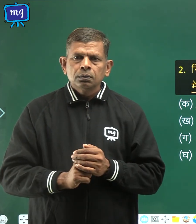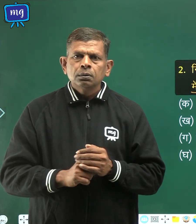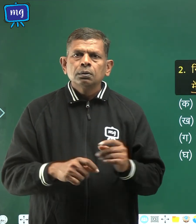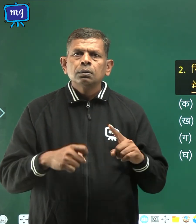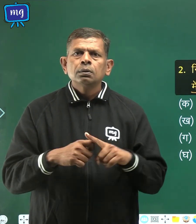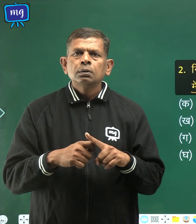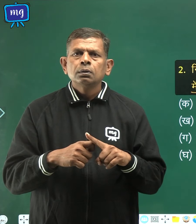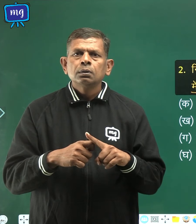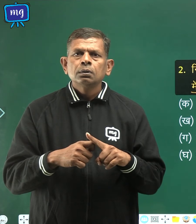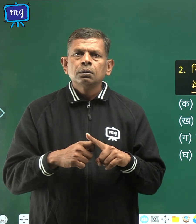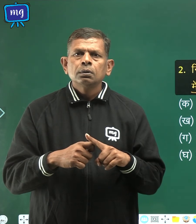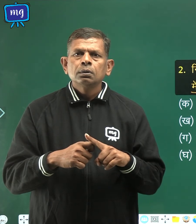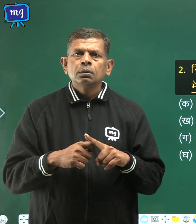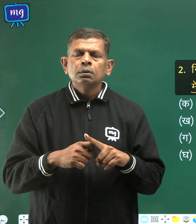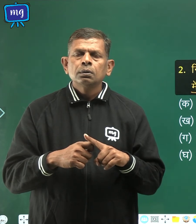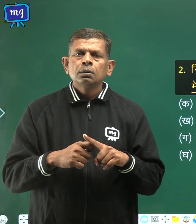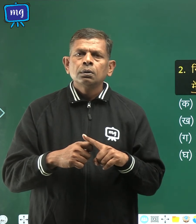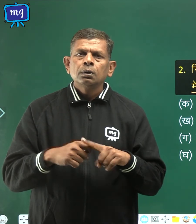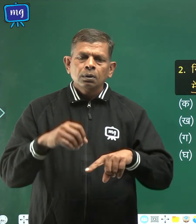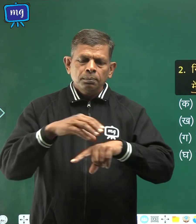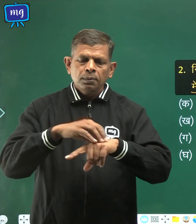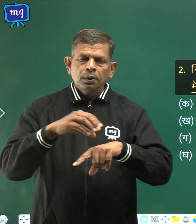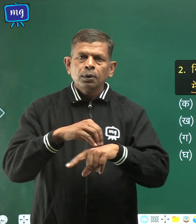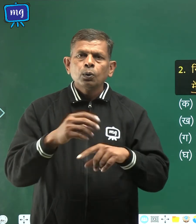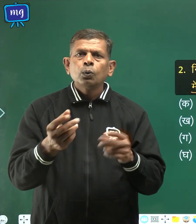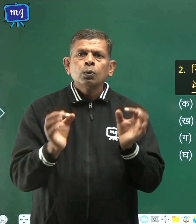क मिट्टी को तैयार करना,